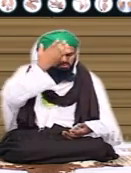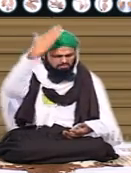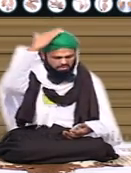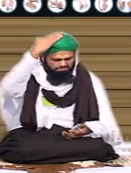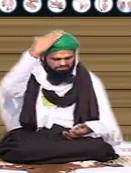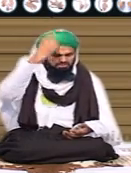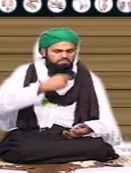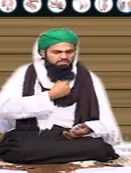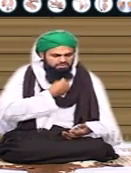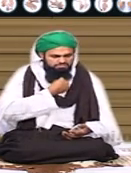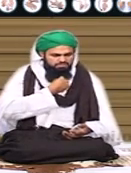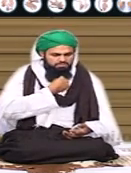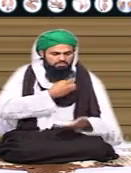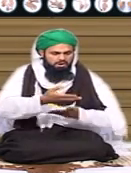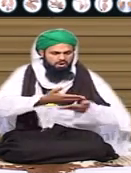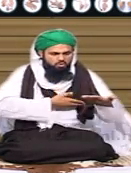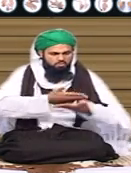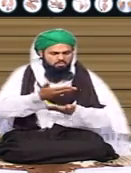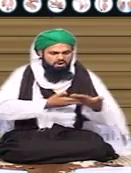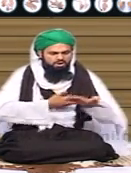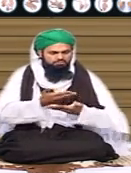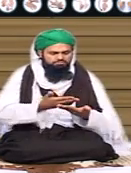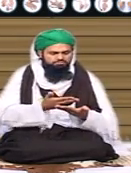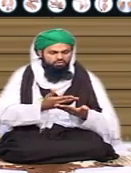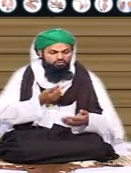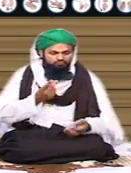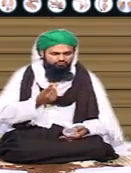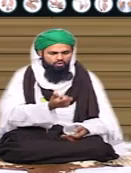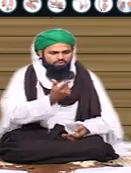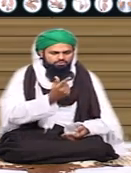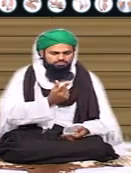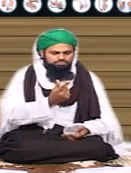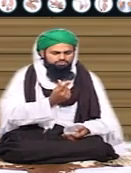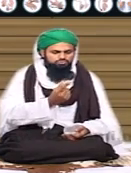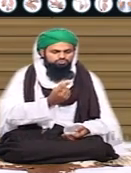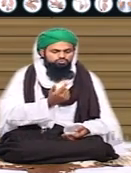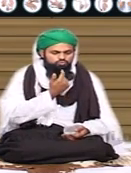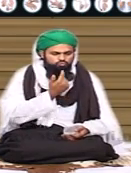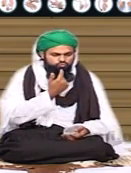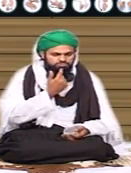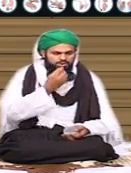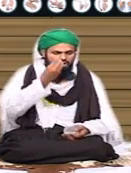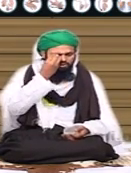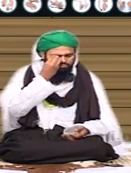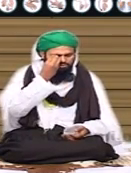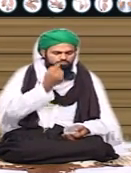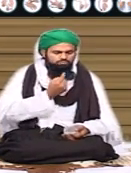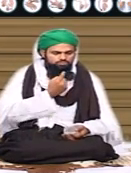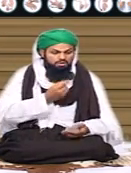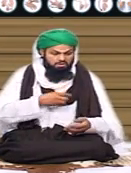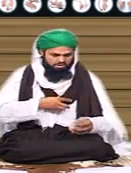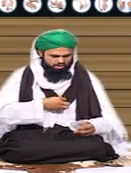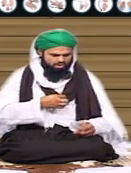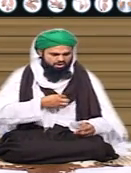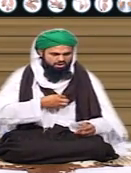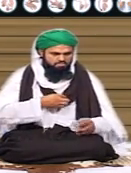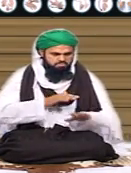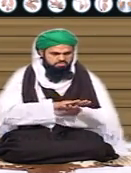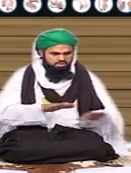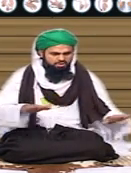ہے. ہمارا بیپاری بالکل بے کھٹک بے دھڑک قسم کھاتا ہے. خدا کی قسم کپڑا تار تار ہو